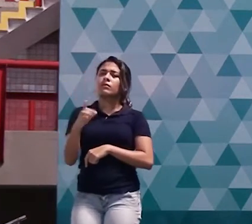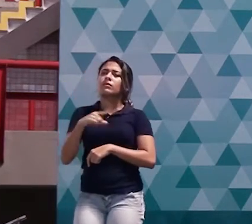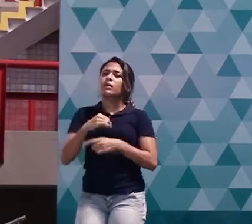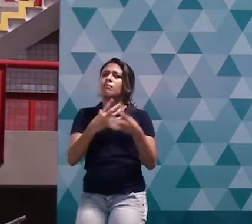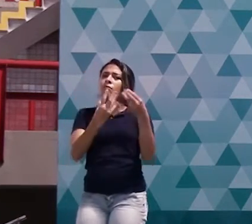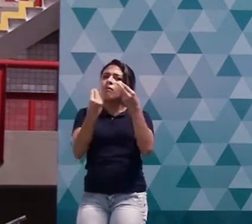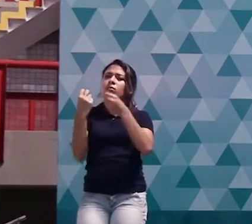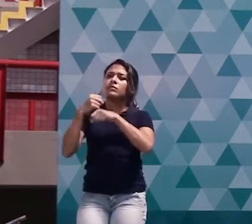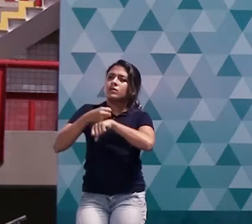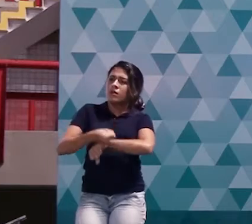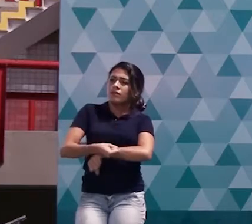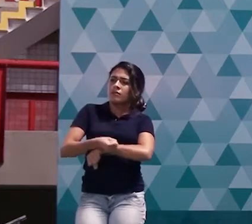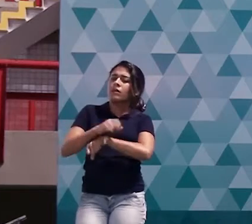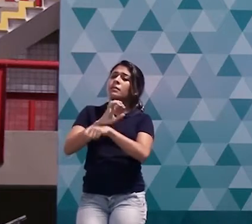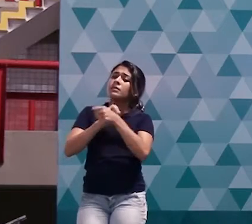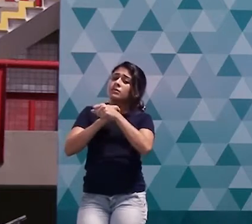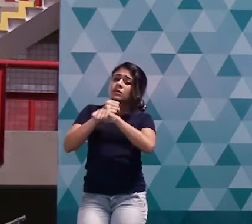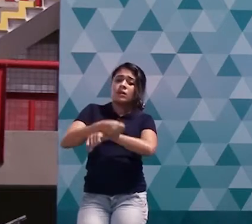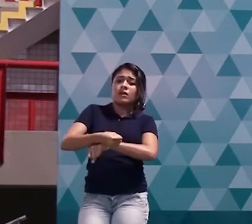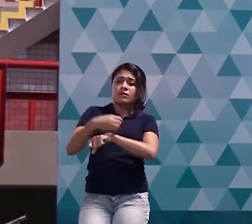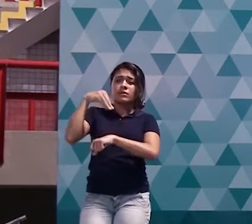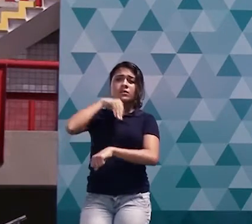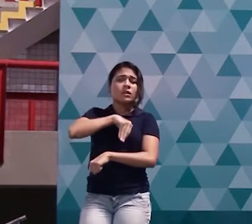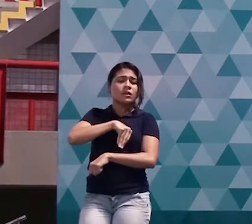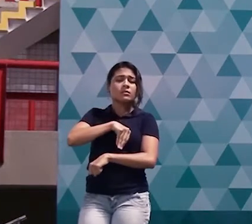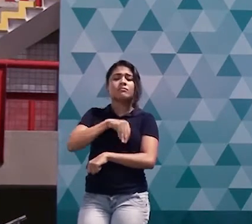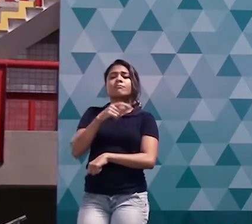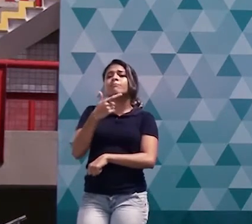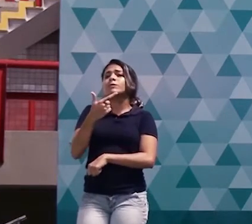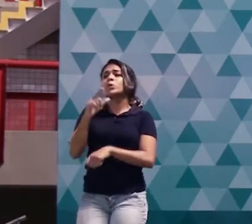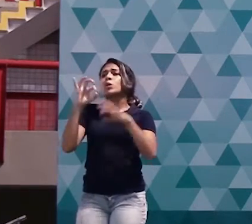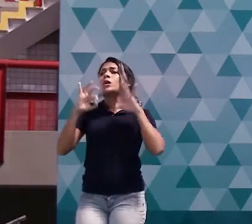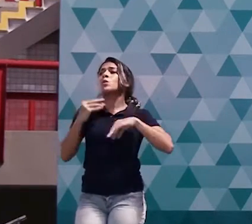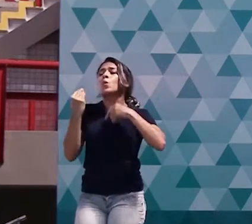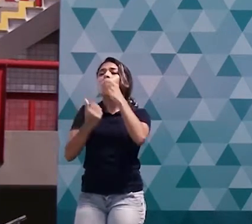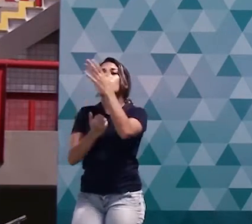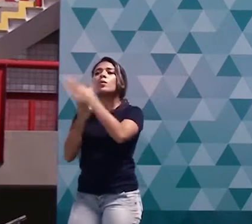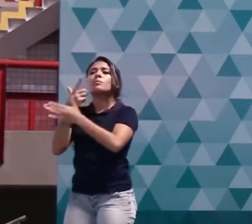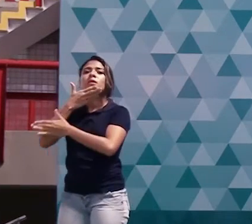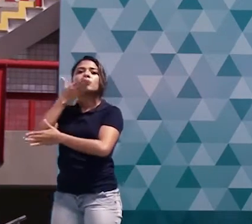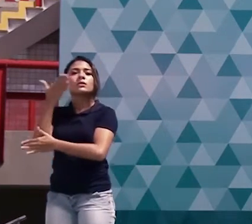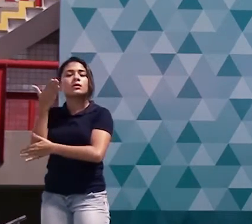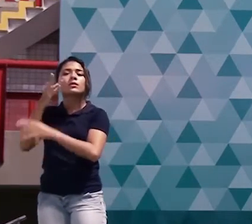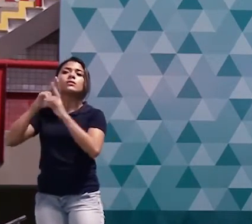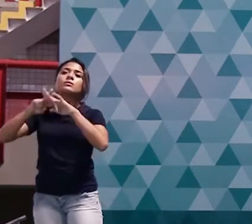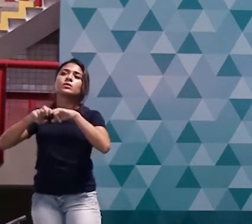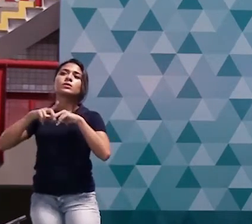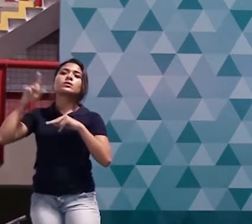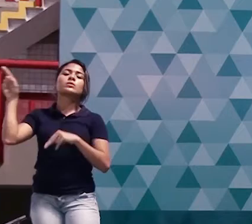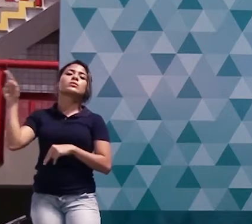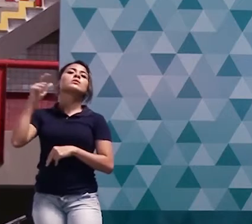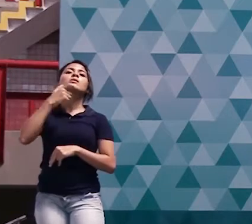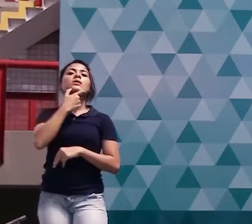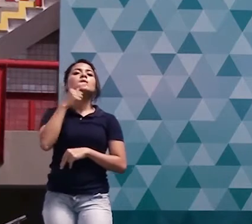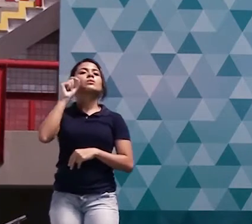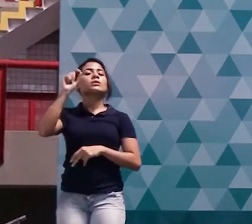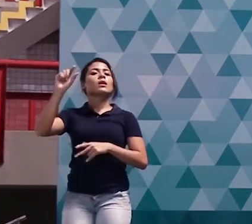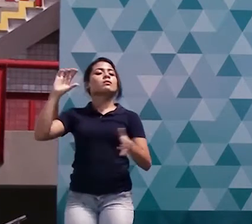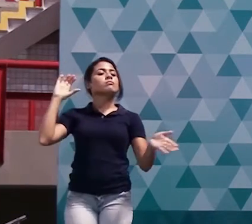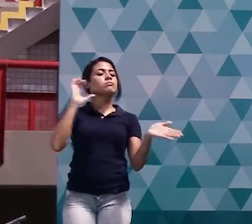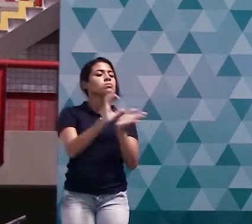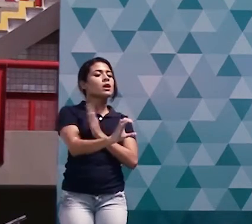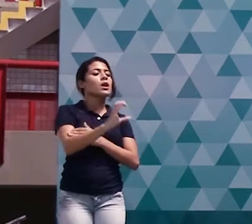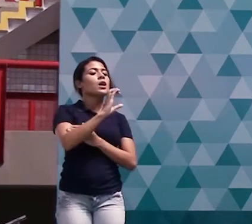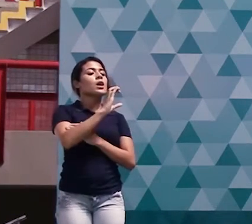poderia comprar os produtos ingleses. Assim, quando a Inglaterra nos emprestou 2 milhões para a gente pagar a Portugal a indenização da nossa